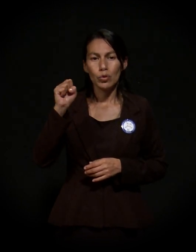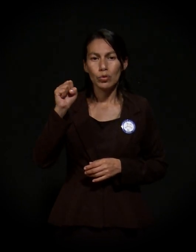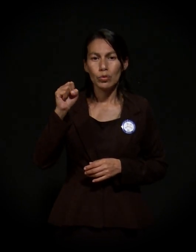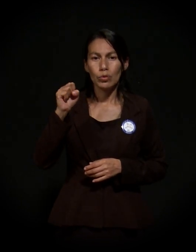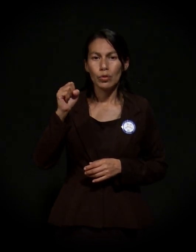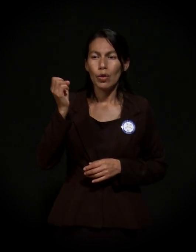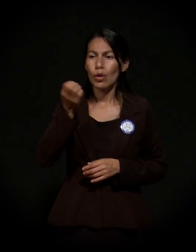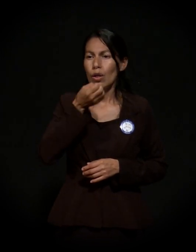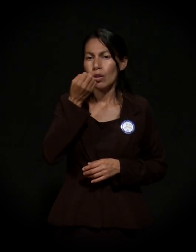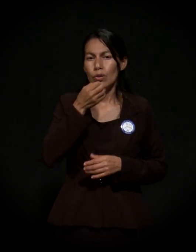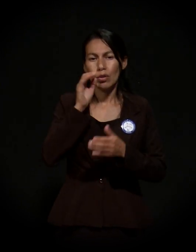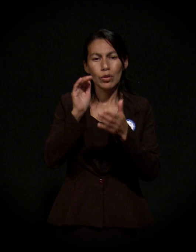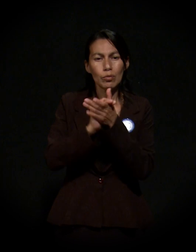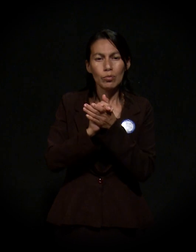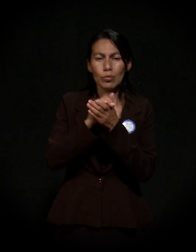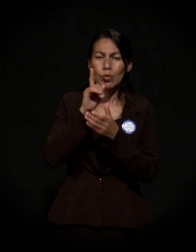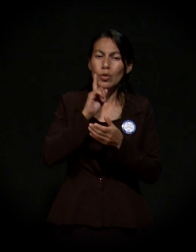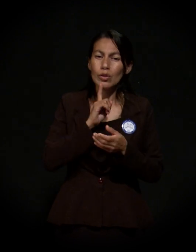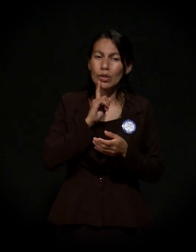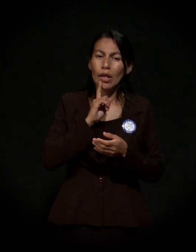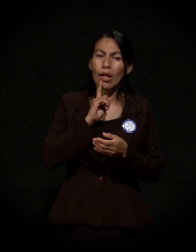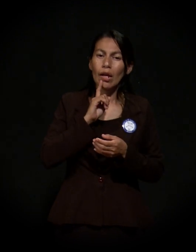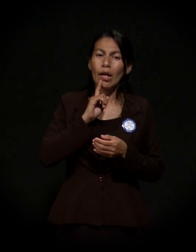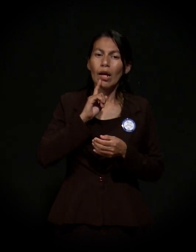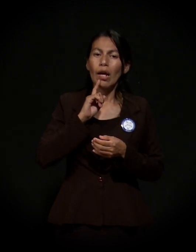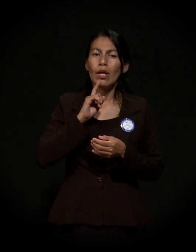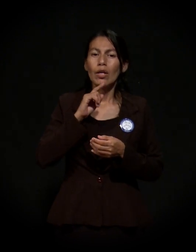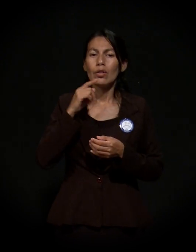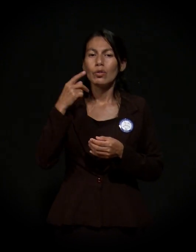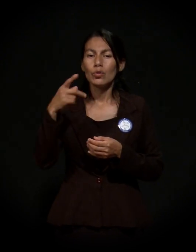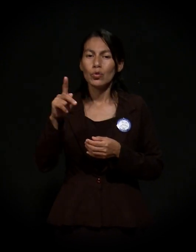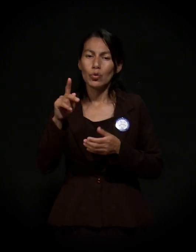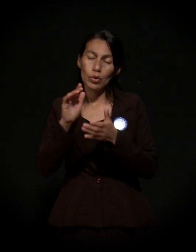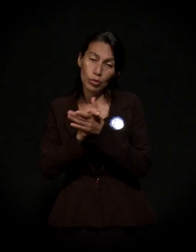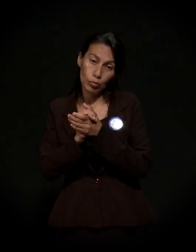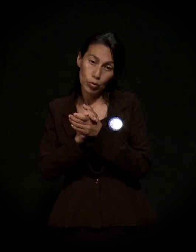de Florencio, que ayer falleció.